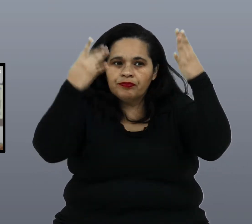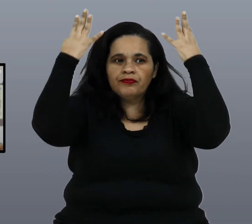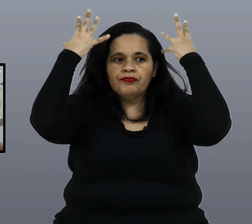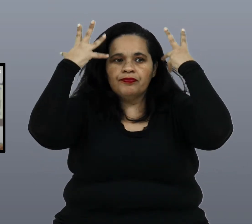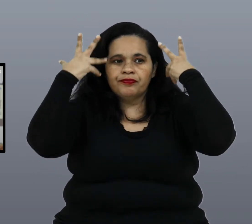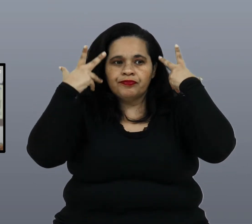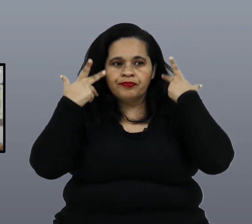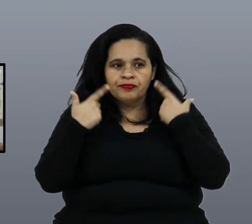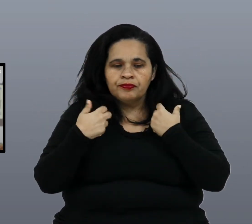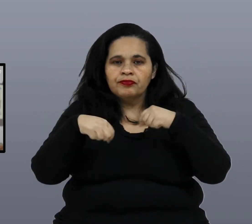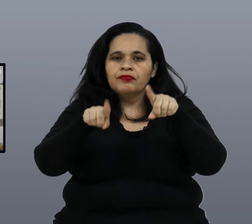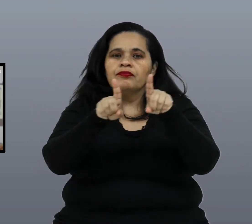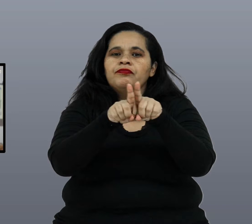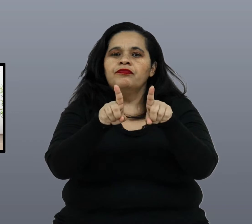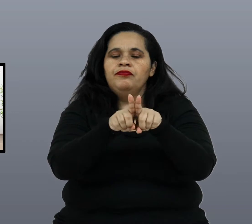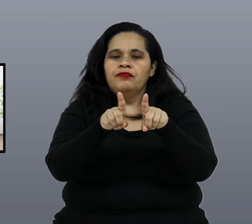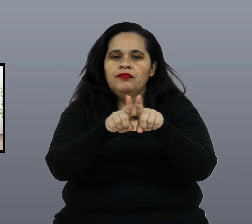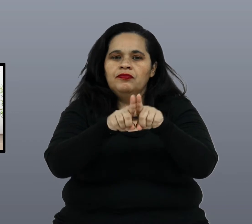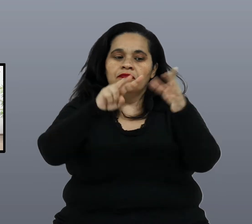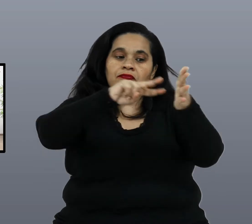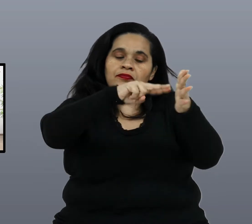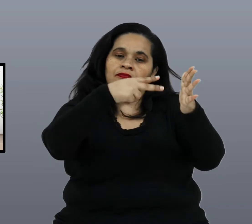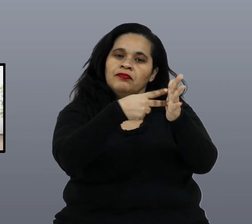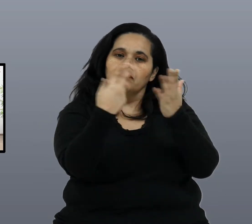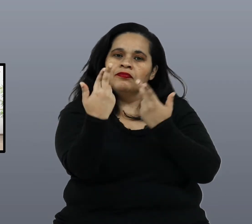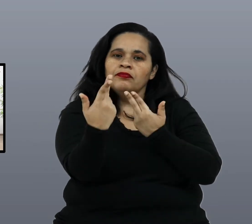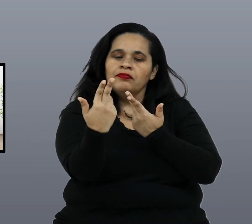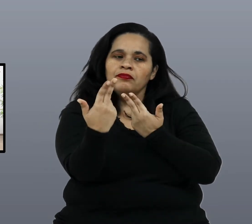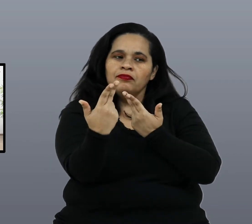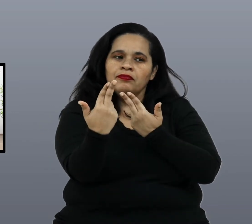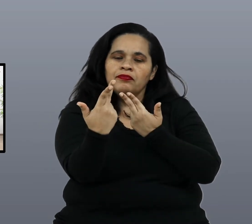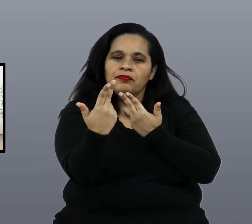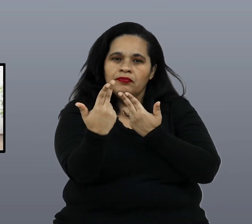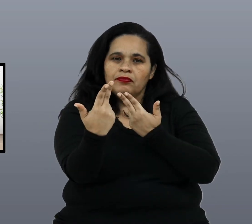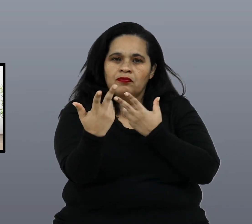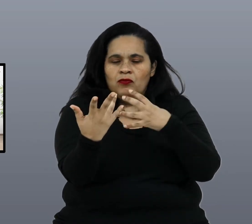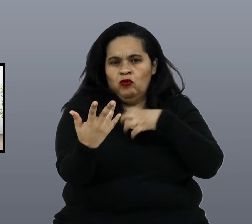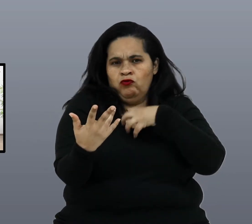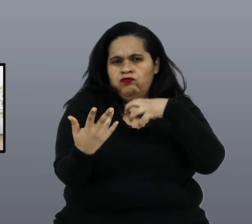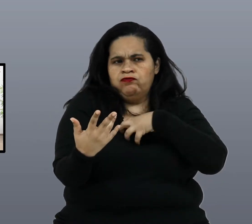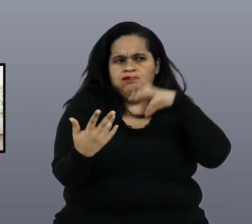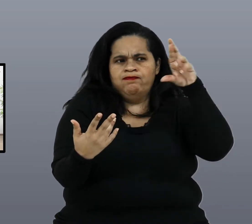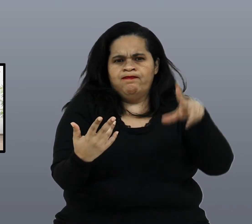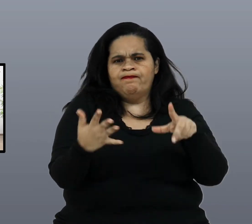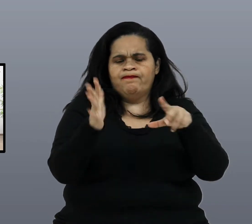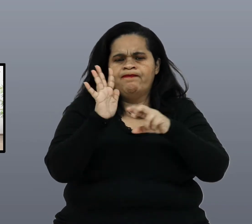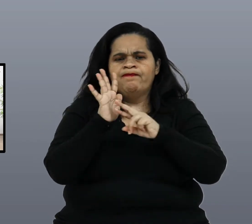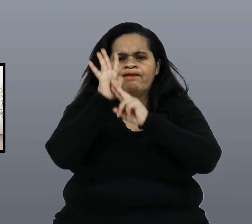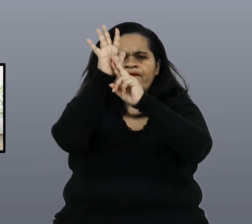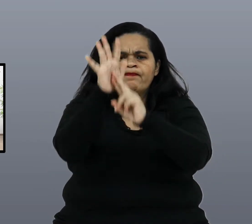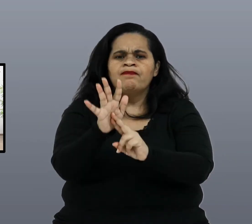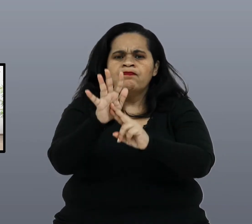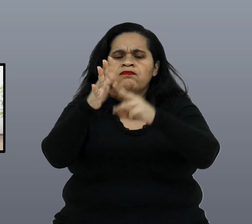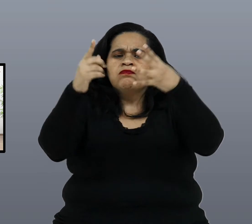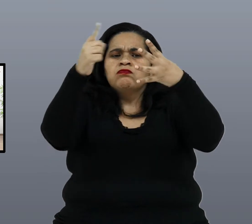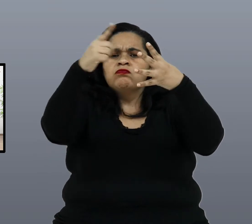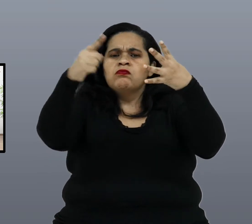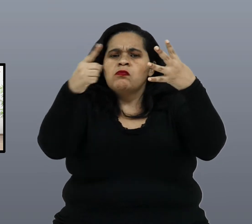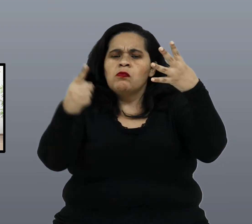mesmo enredo, o mesmo significado. Utiliza-se elementos diferentes, mas é uma representação dos mesmos 4 impérios.